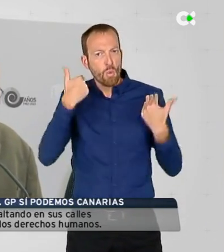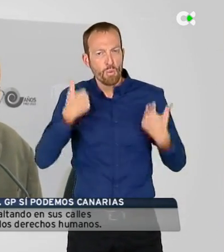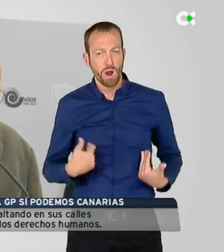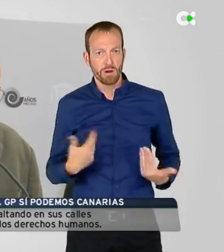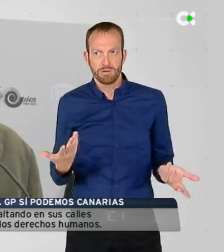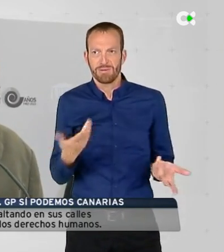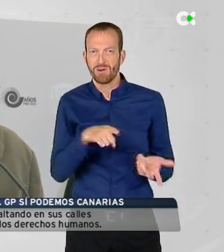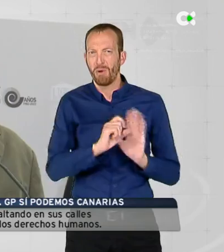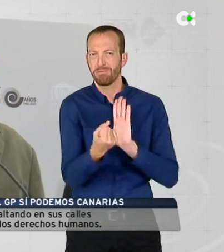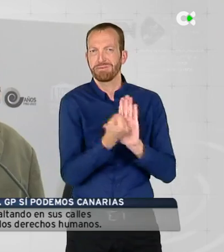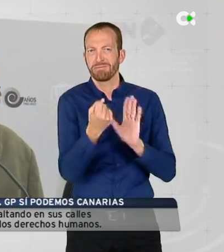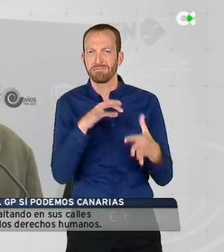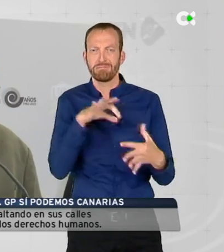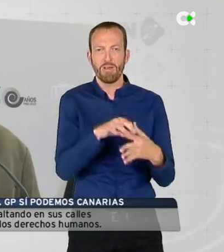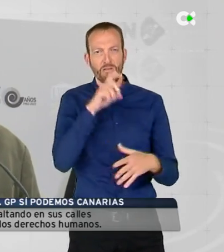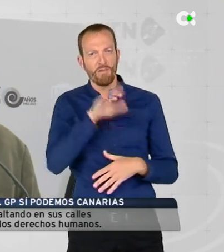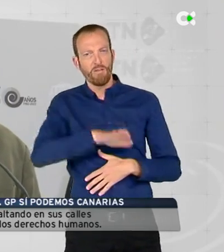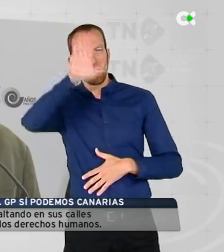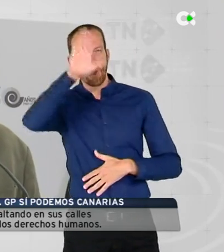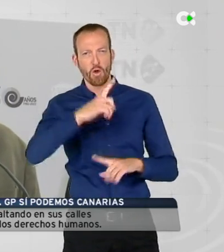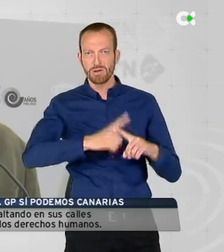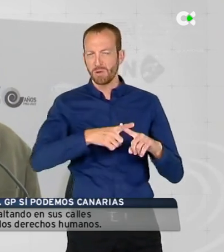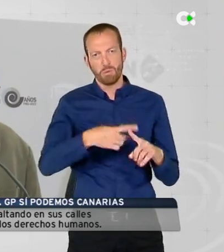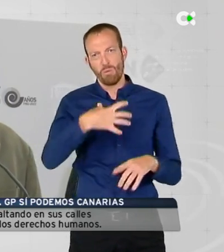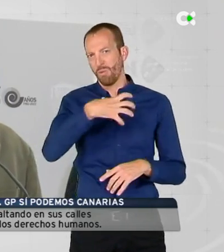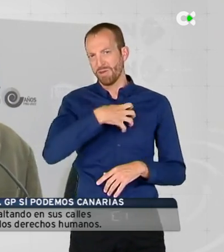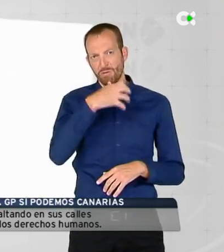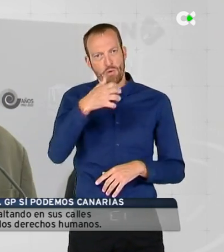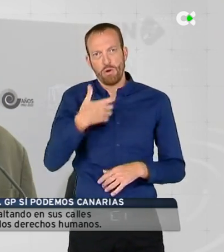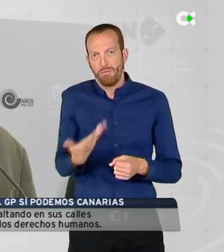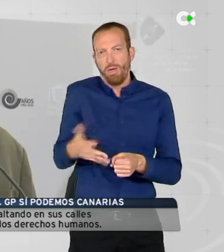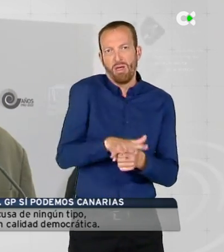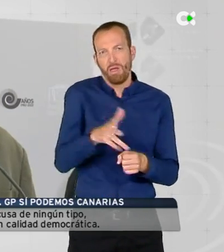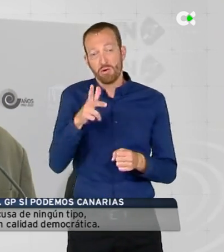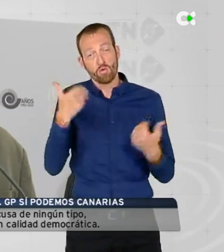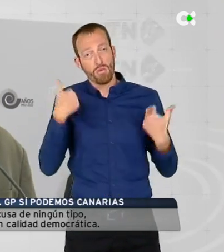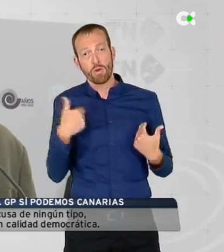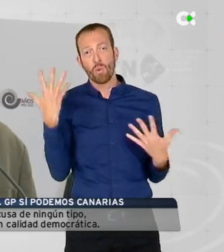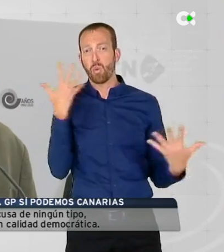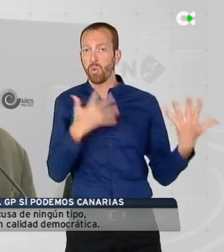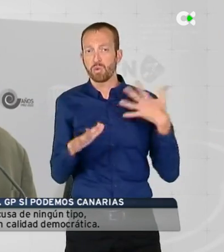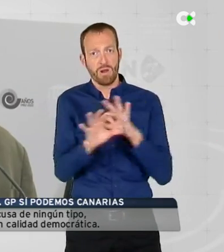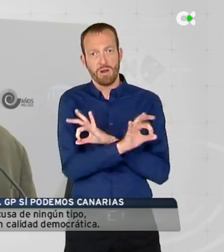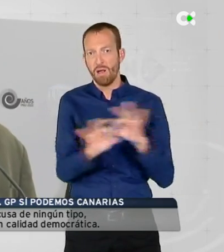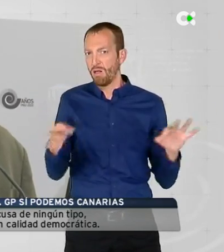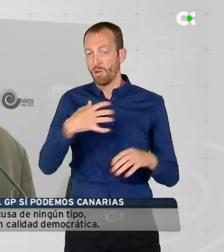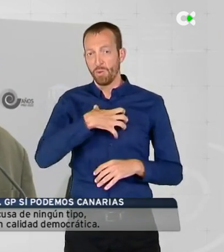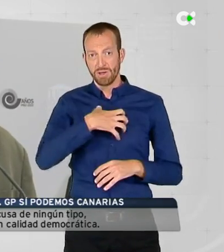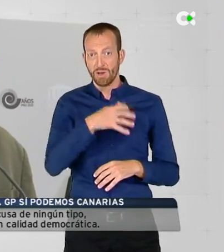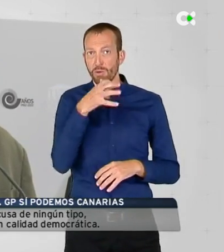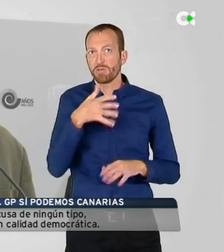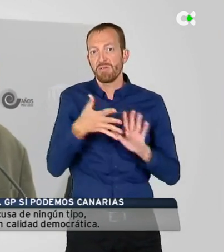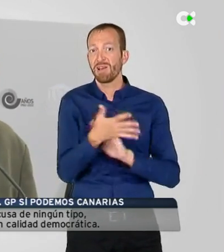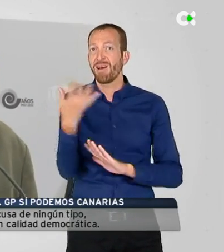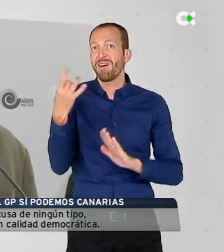puede seguir exaltando en sus calles a los que violado los derechos humanos. No tiene que haber excusas de ningún tipo, además, es mejorar en